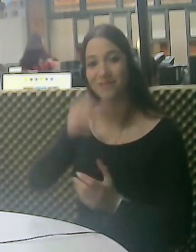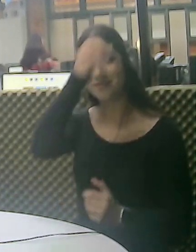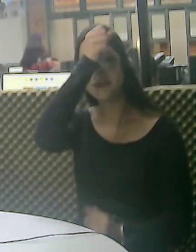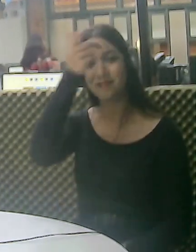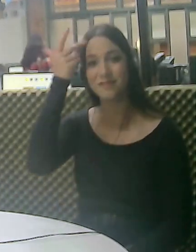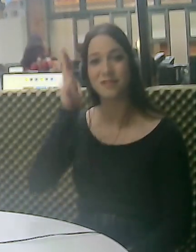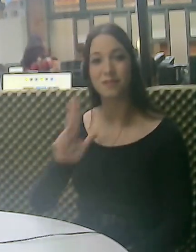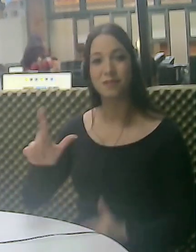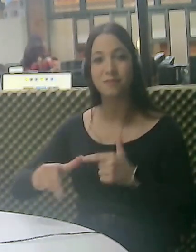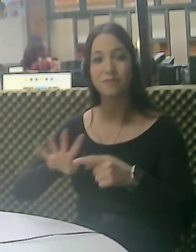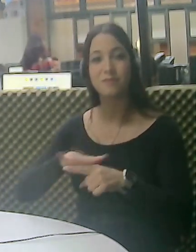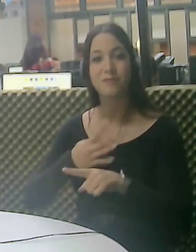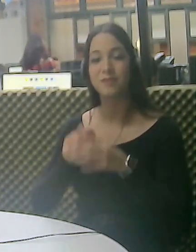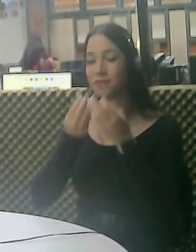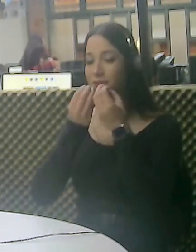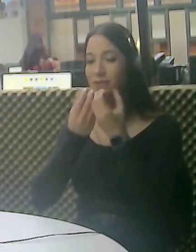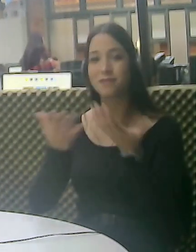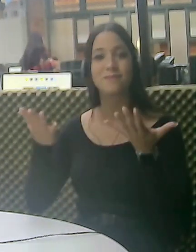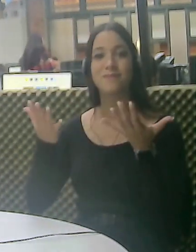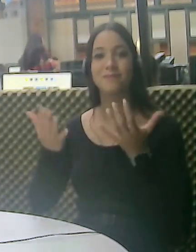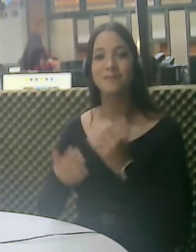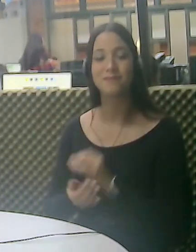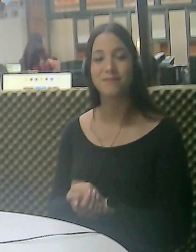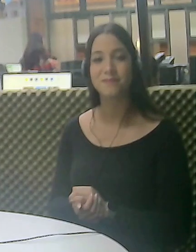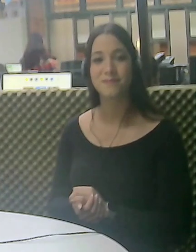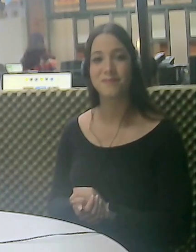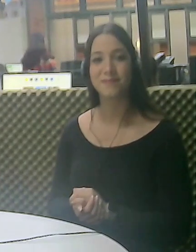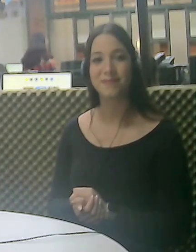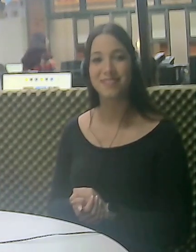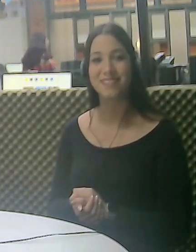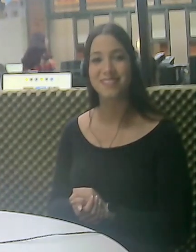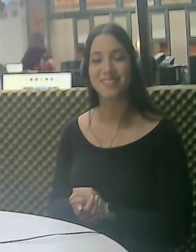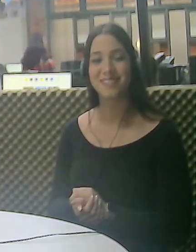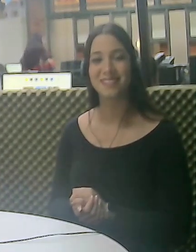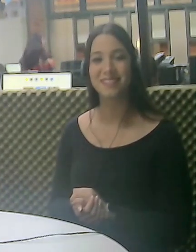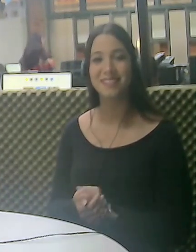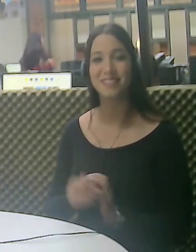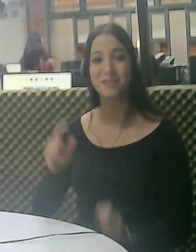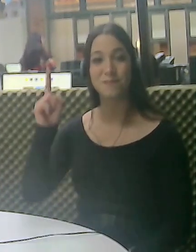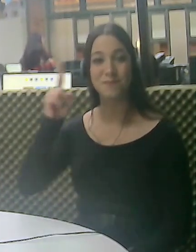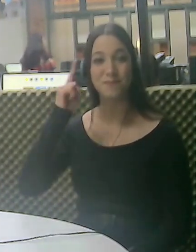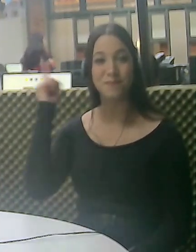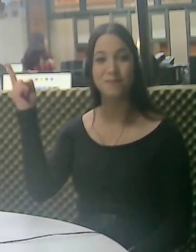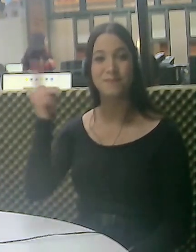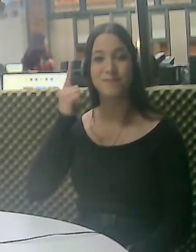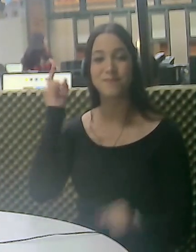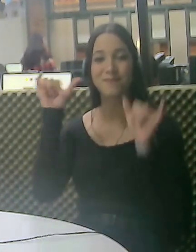Prefeitura de Uberlândia, fazer mais, fazer bem.